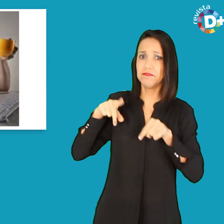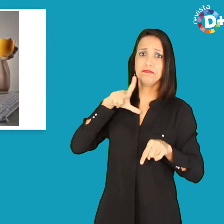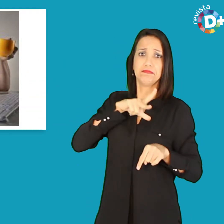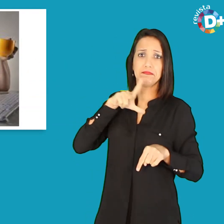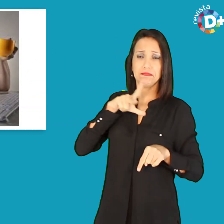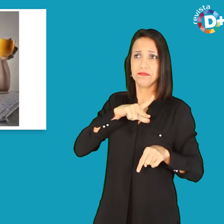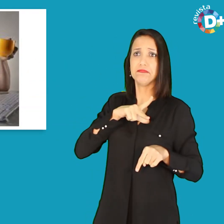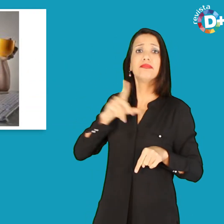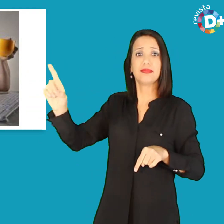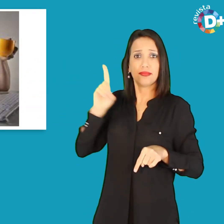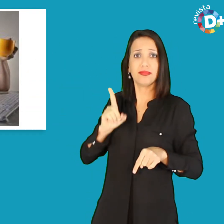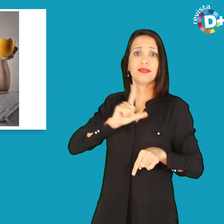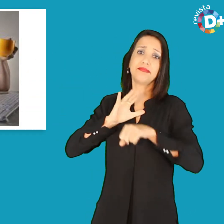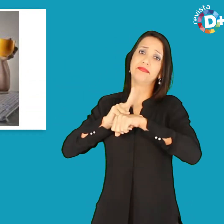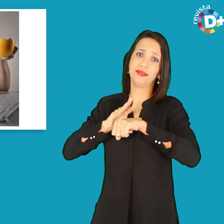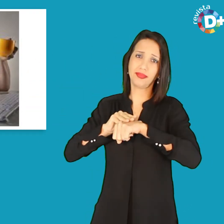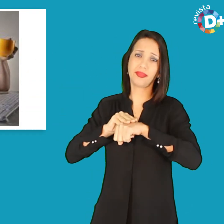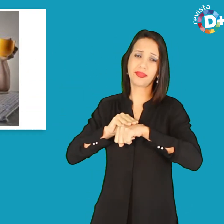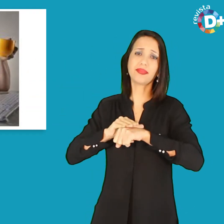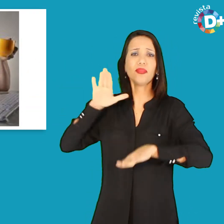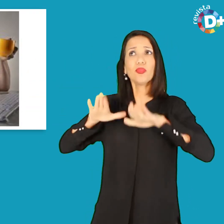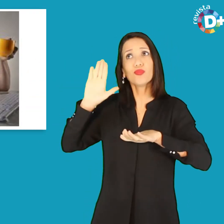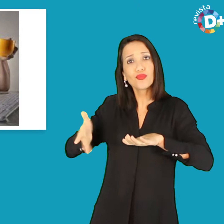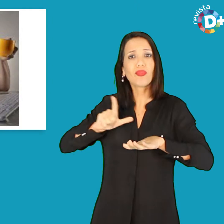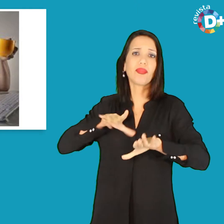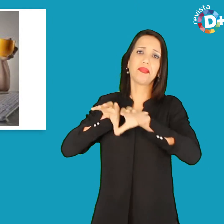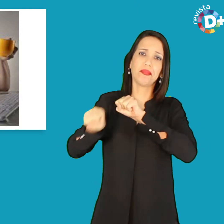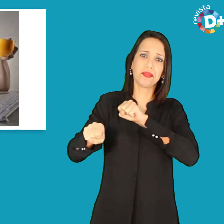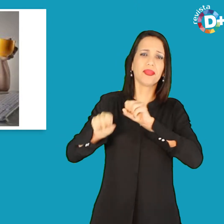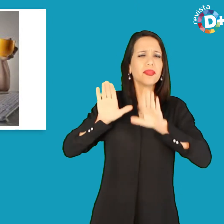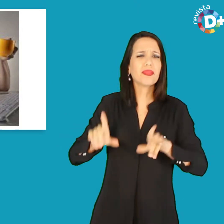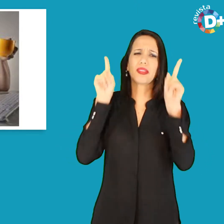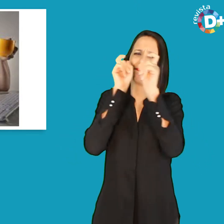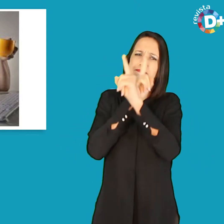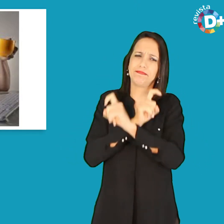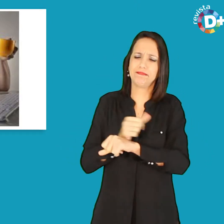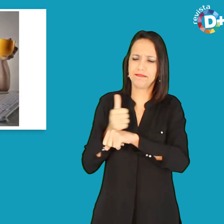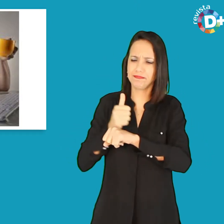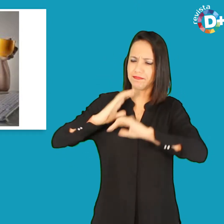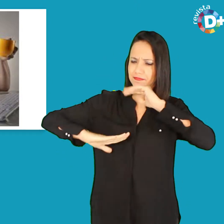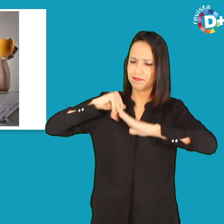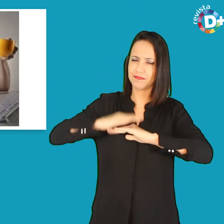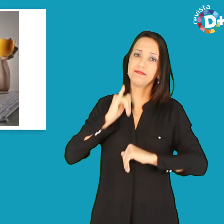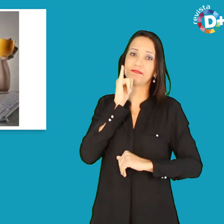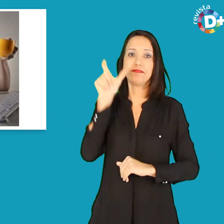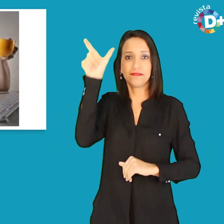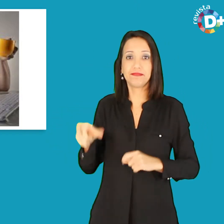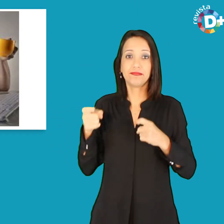com TDAH, alguns já formados, mas com dificuldades profissionais, diz Andrade. Melo